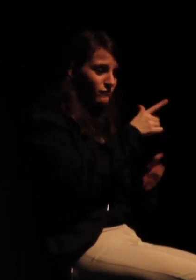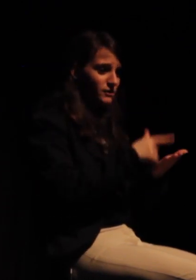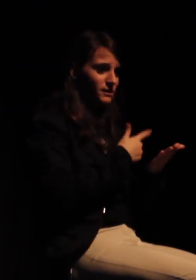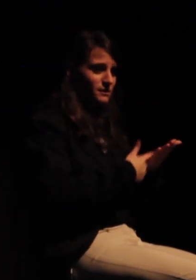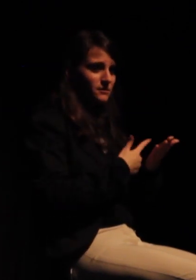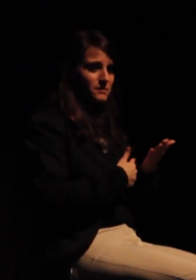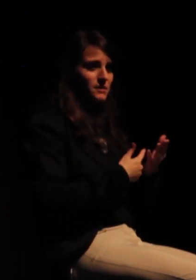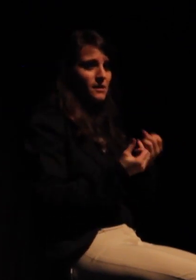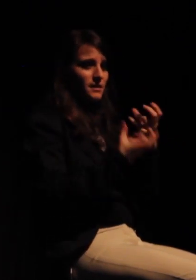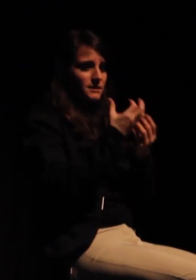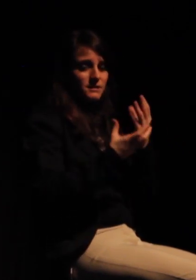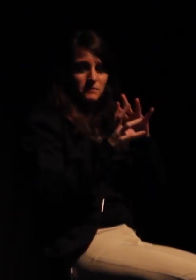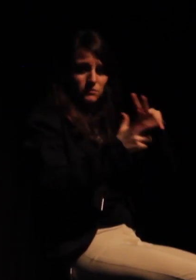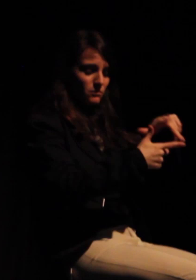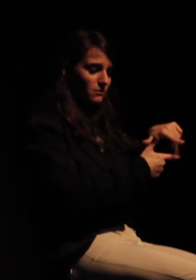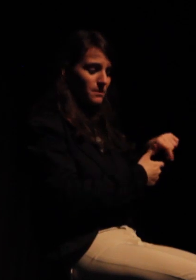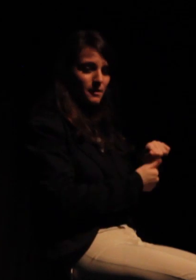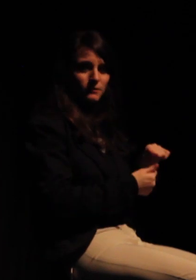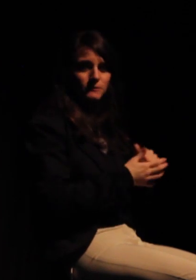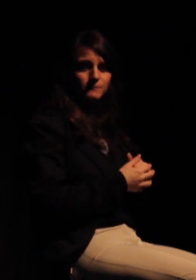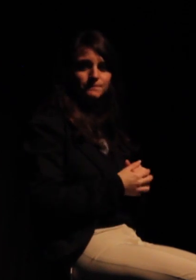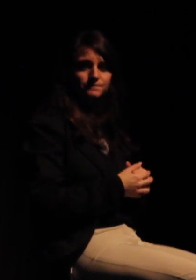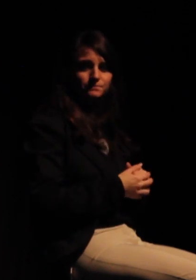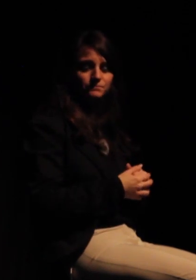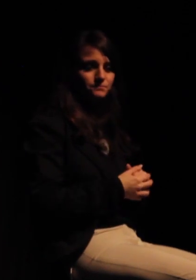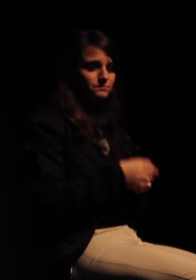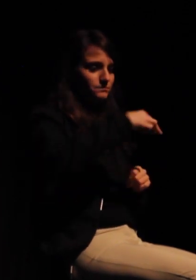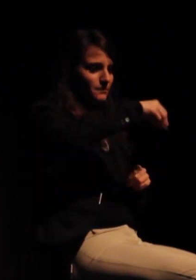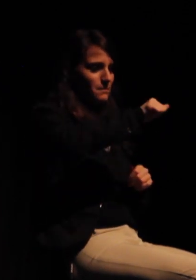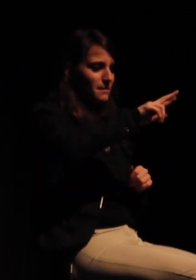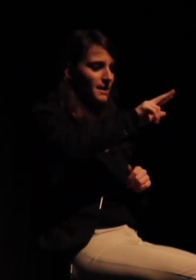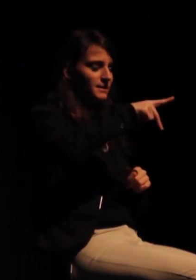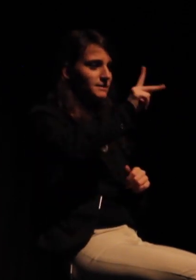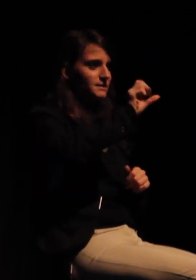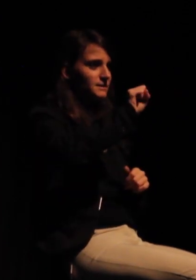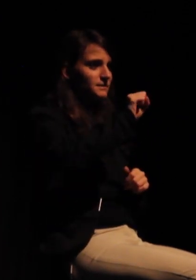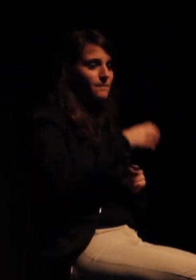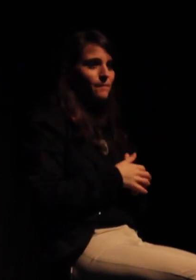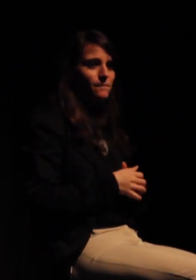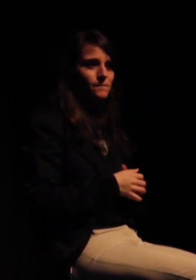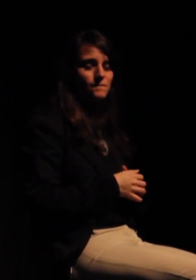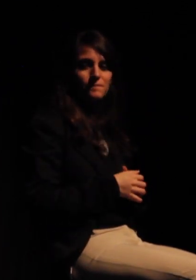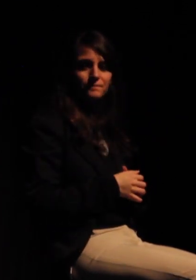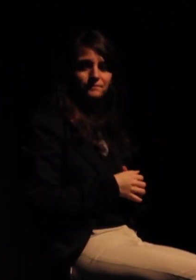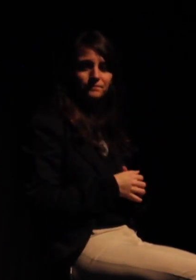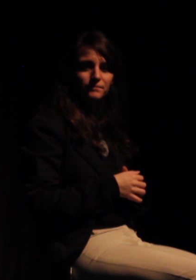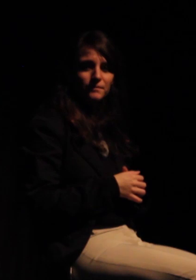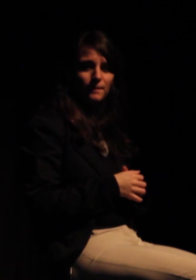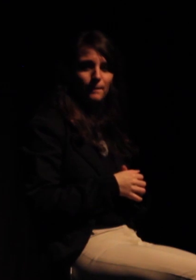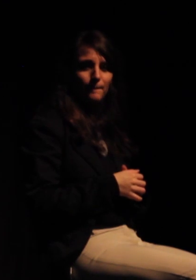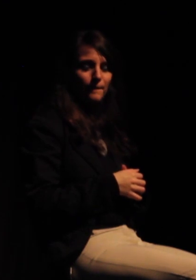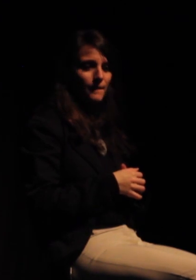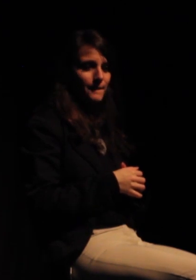fala do aquecimento global, que é uma coisa de marxista, não é? Marxismo que inventou. Quando Marx estava lá